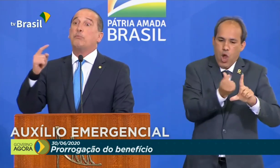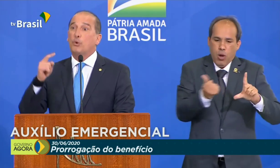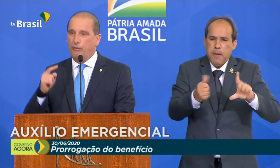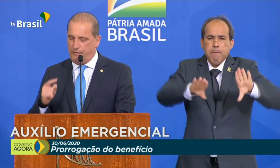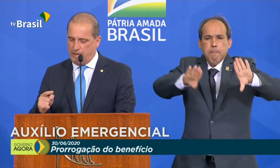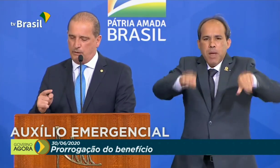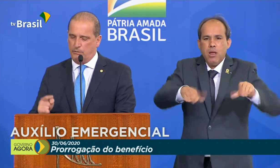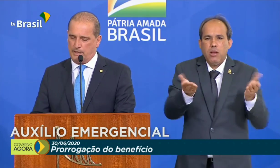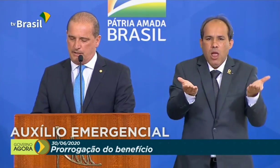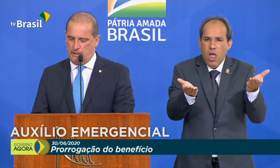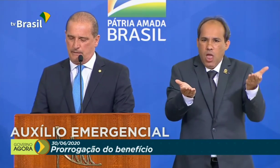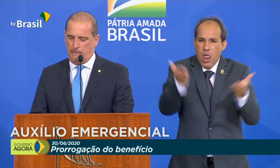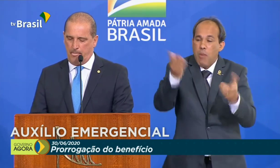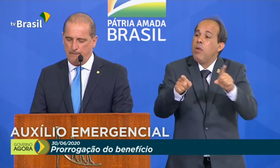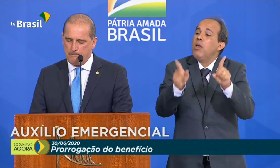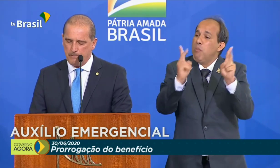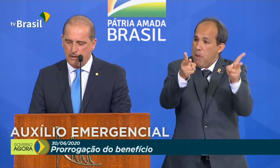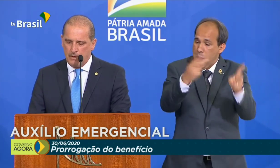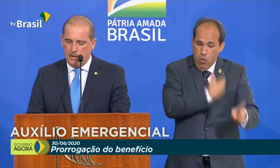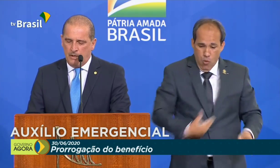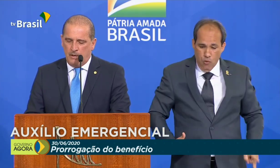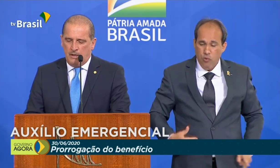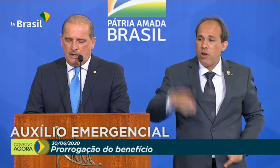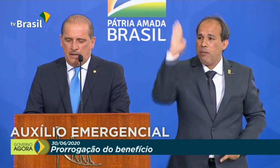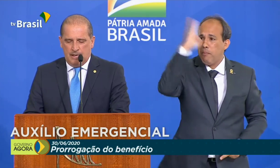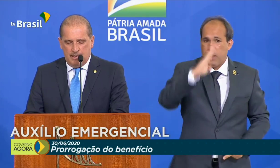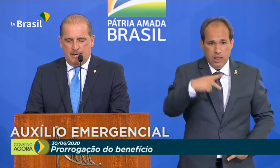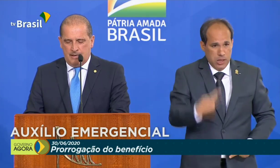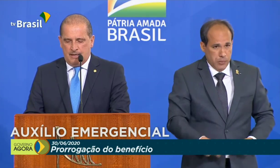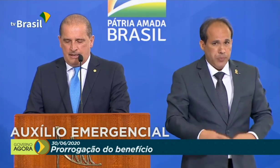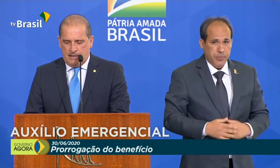do próprio governo brasileiro.